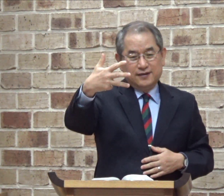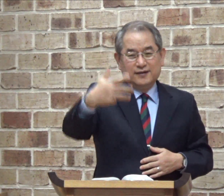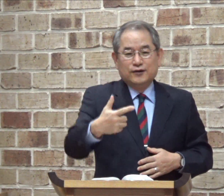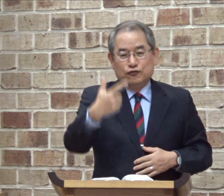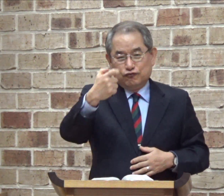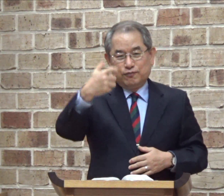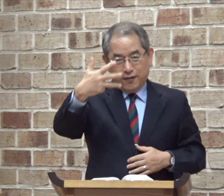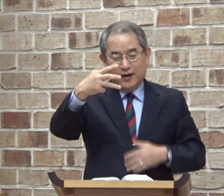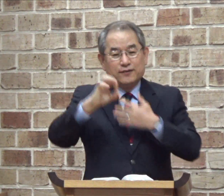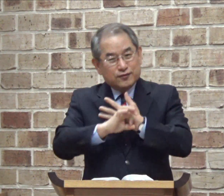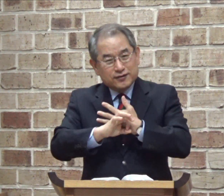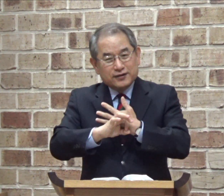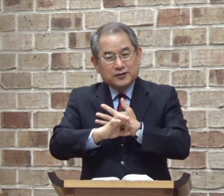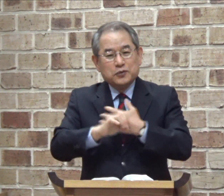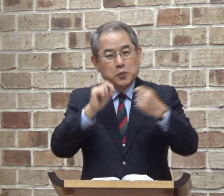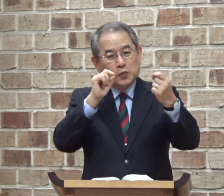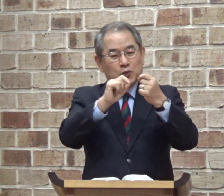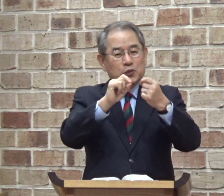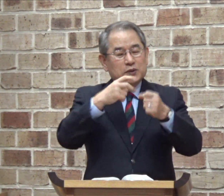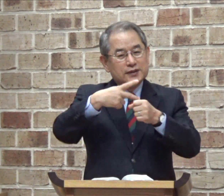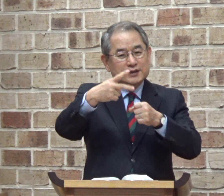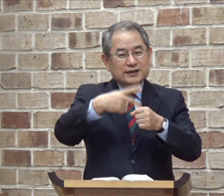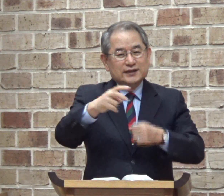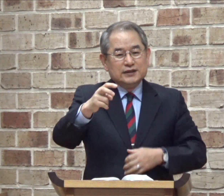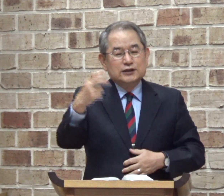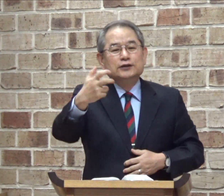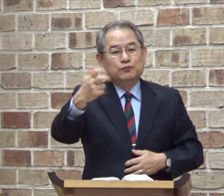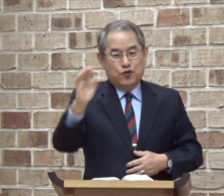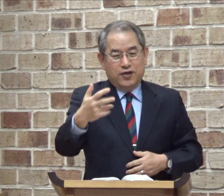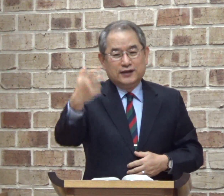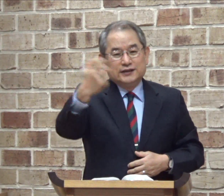저에게 많은 감동을 주셨었고요.